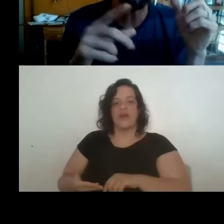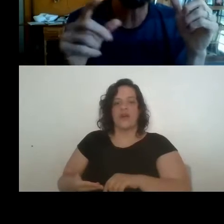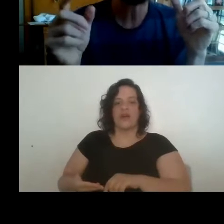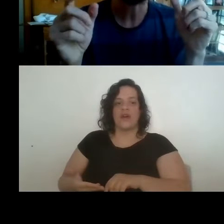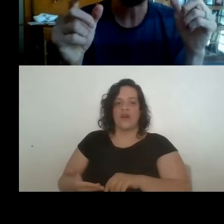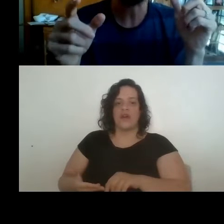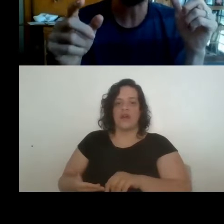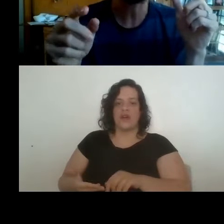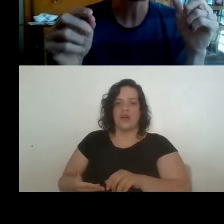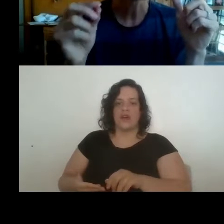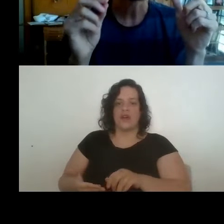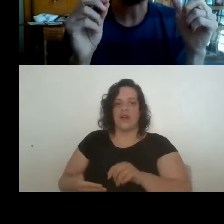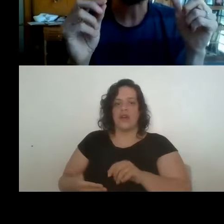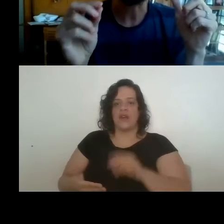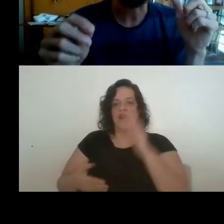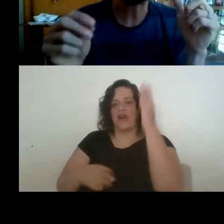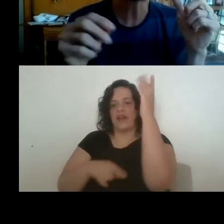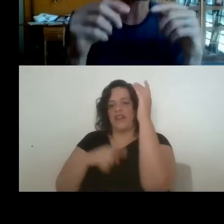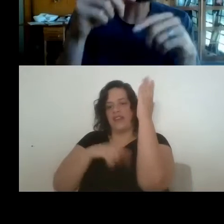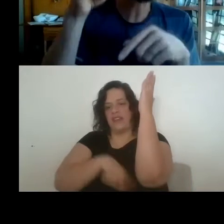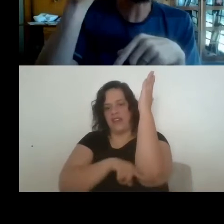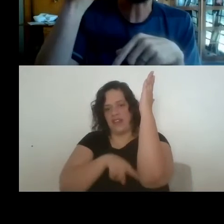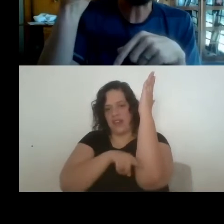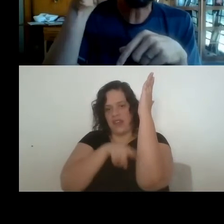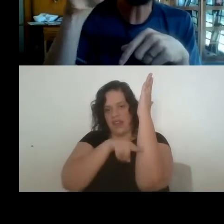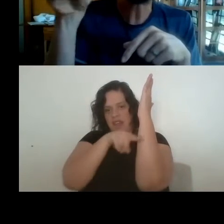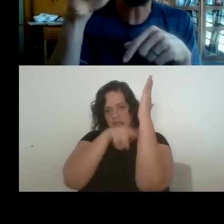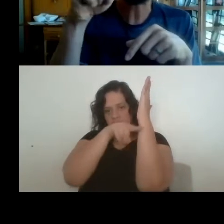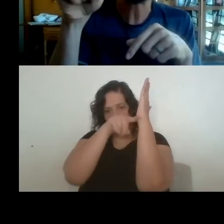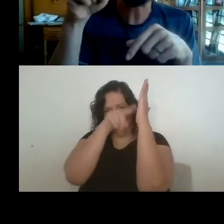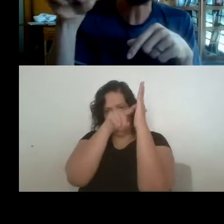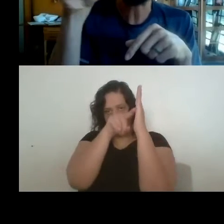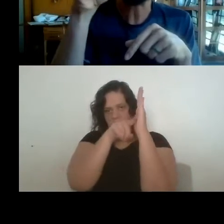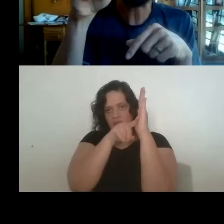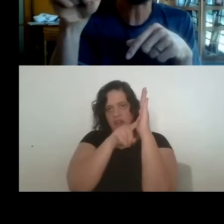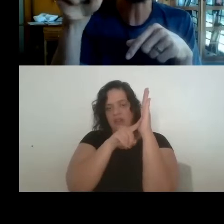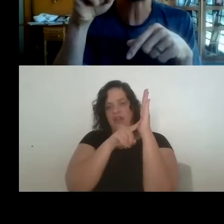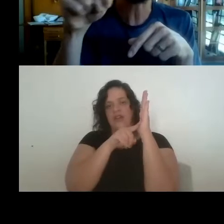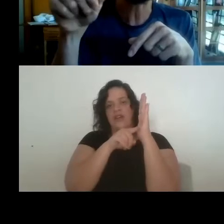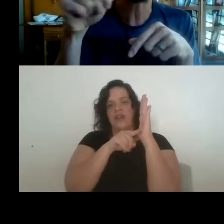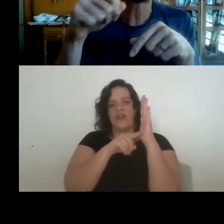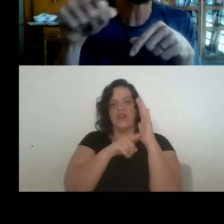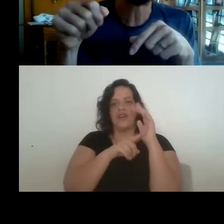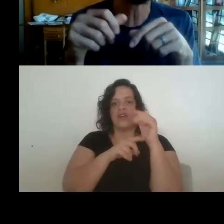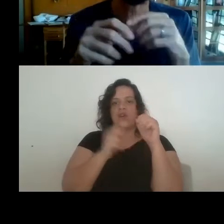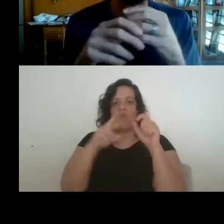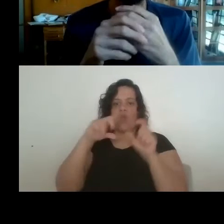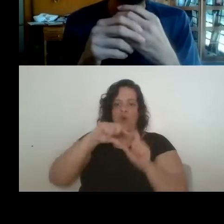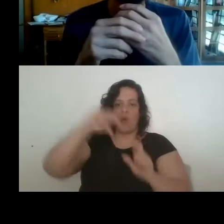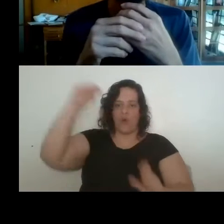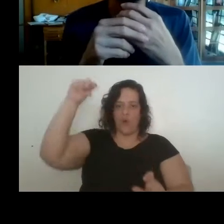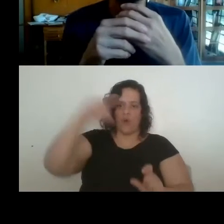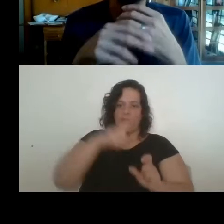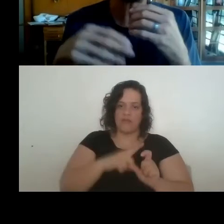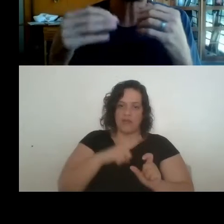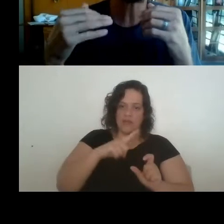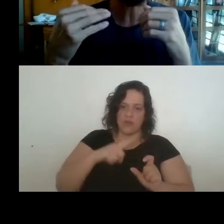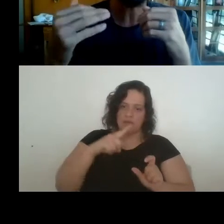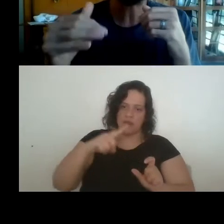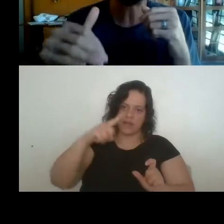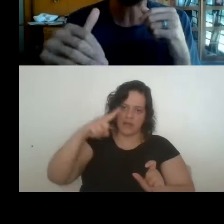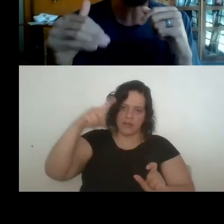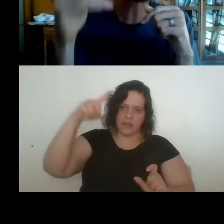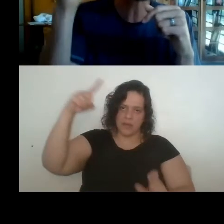uma régua graduada, ou pode ser uma estaca marcada de centímetro em centímetro. A gente